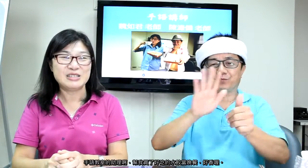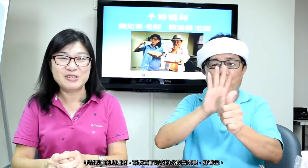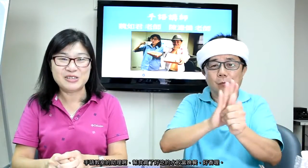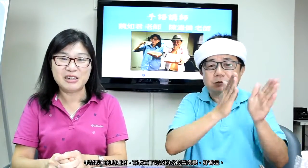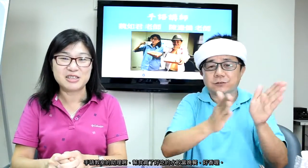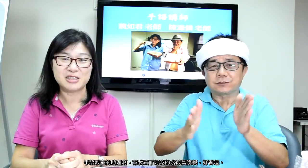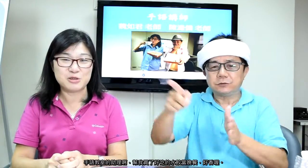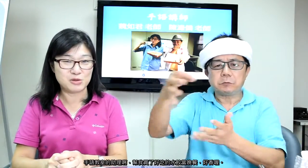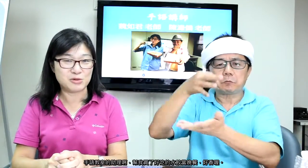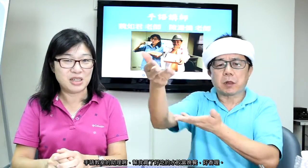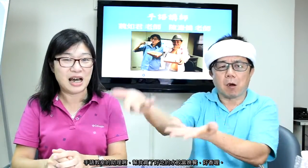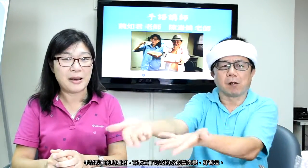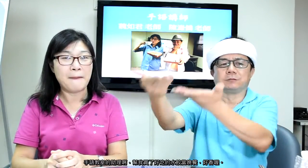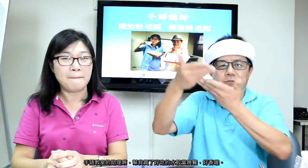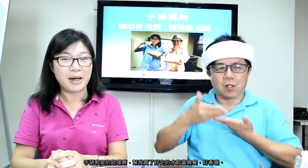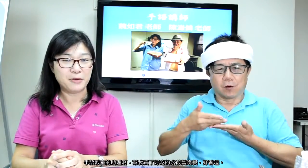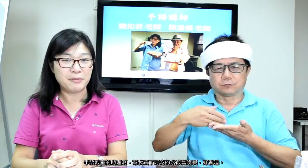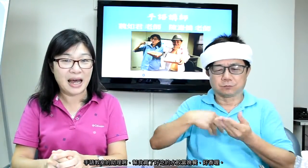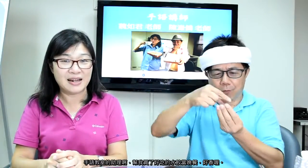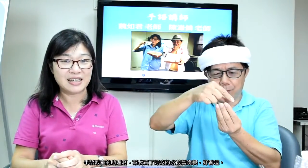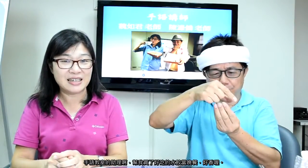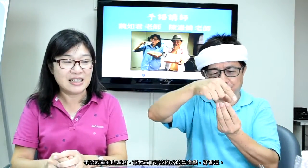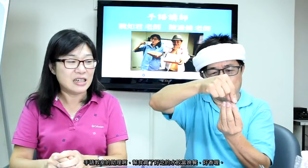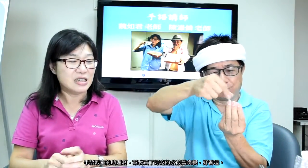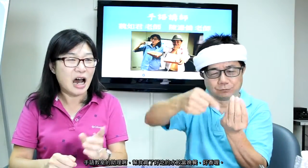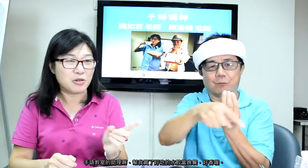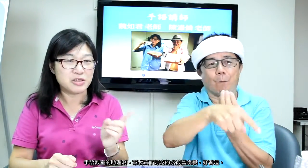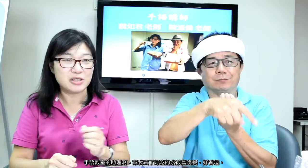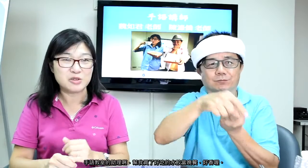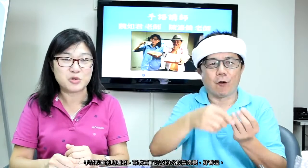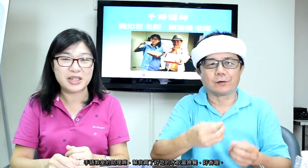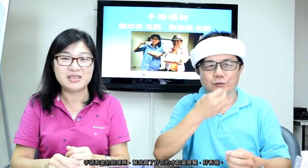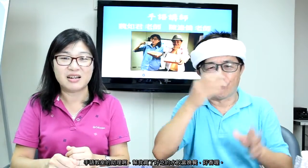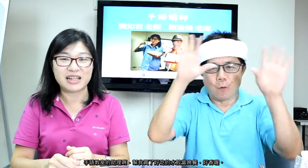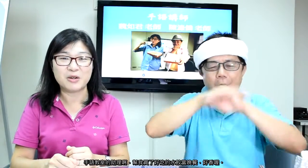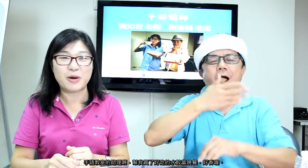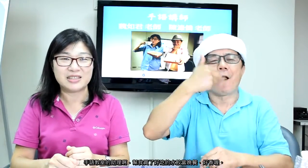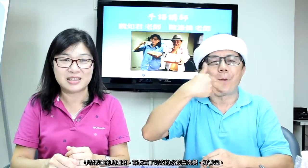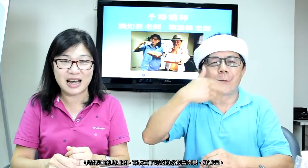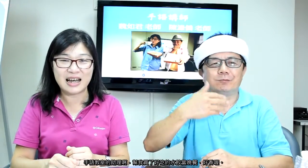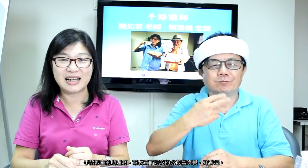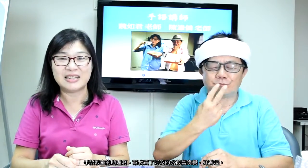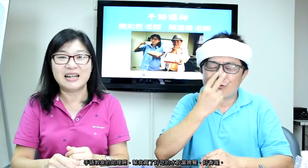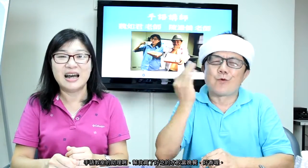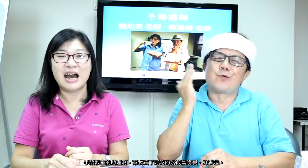手语教室的助理啊，帮我买了好吃的水饺当晚餐，